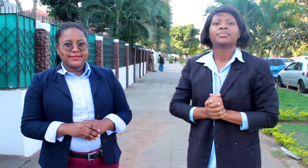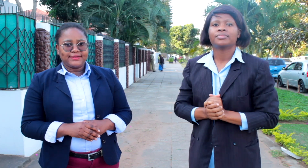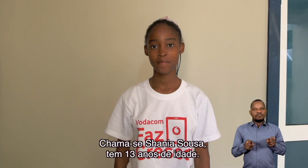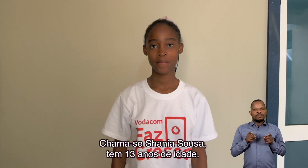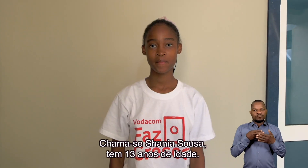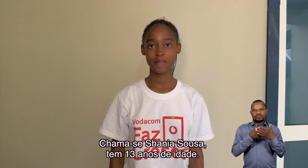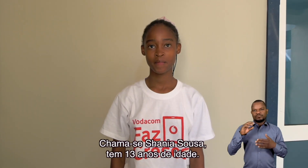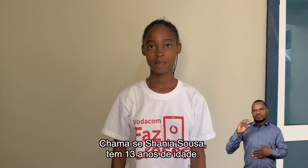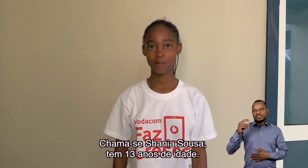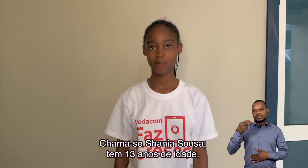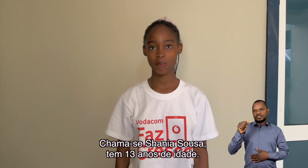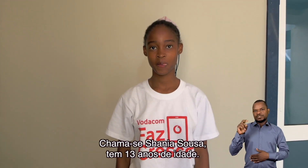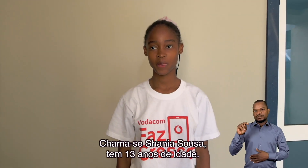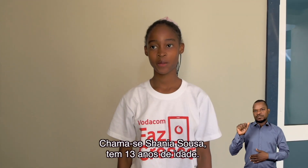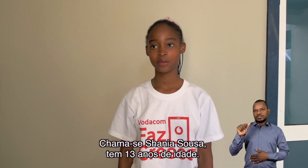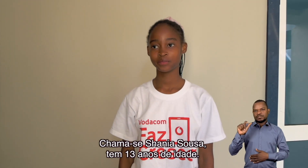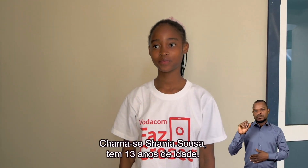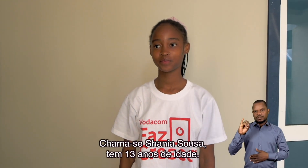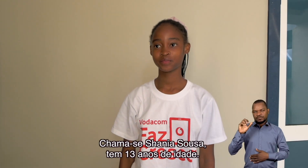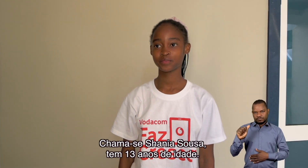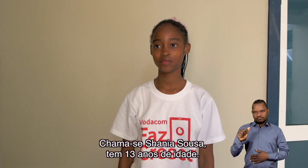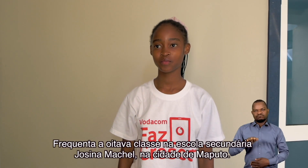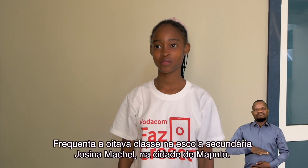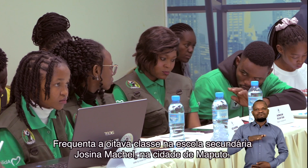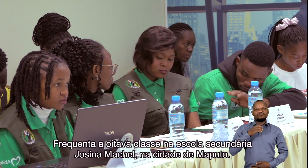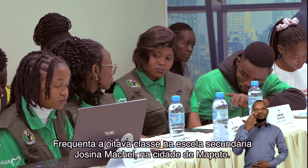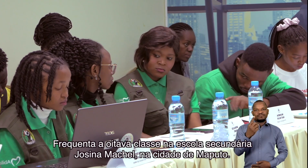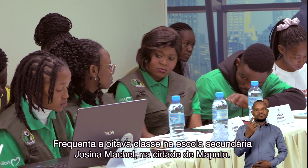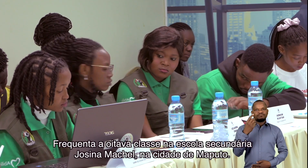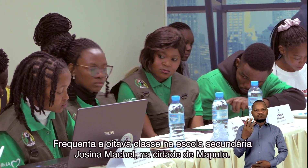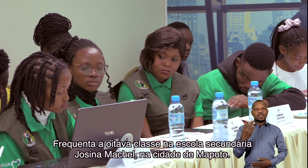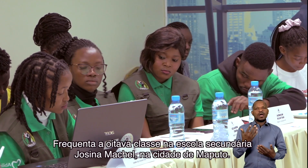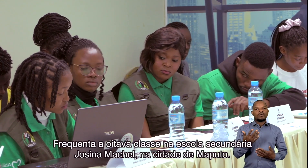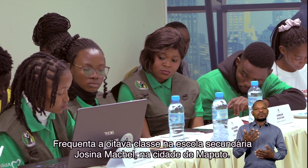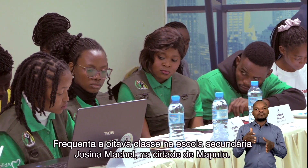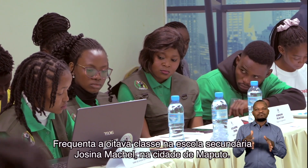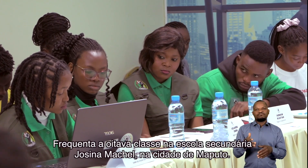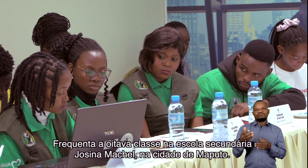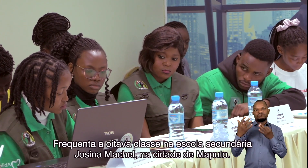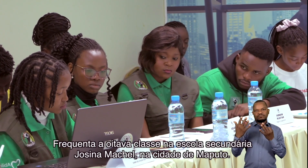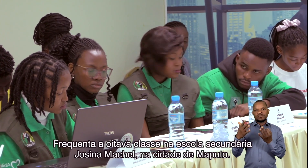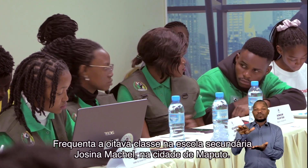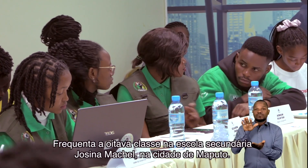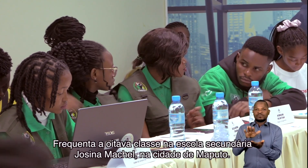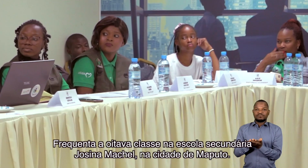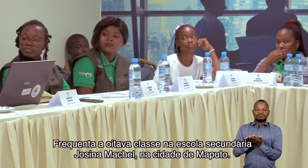Chama-se Xanaia Sousa, tem 13 anos de idade, frequenta a 8ª classe na Escola Secundária Josina Machel, na